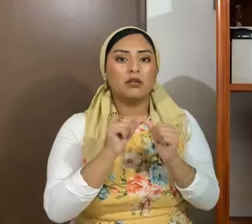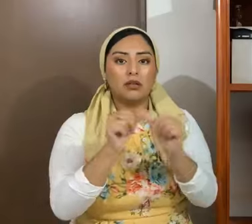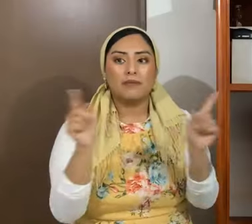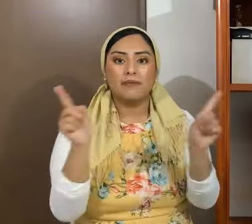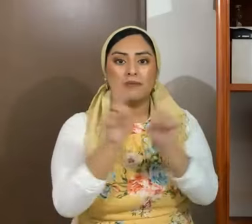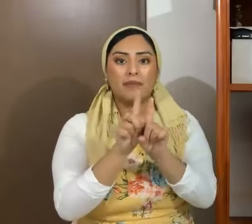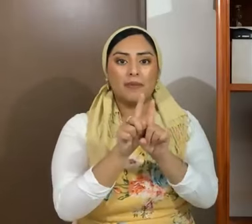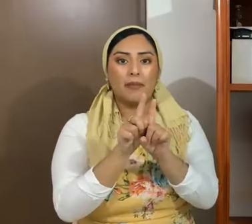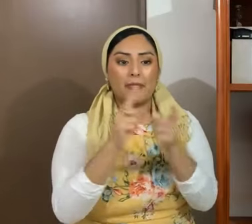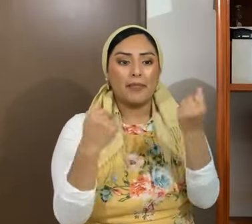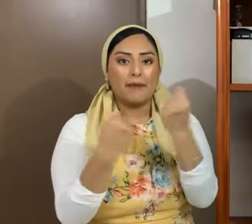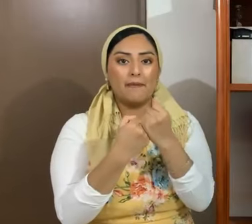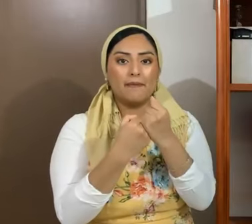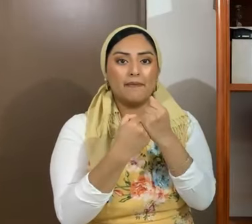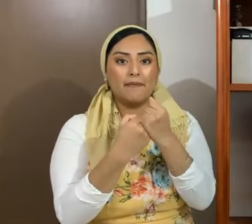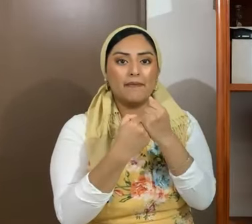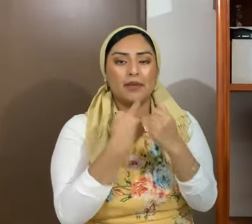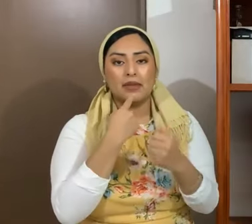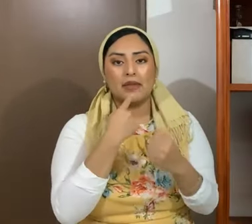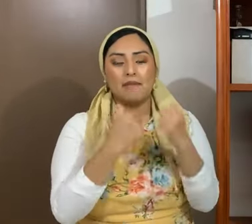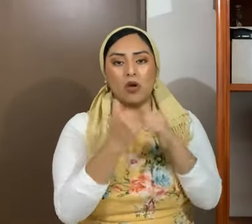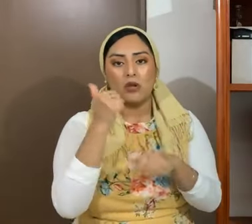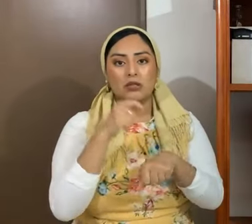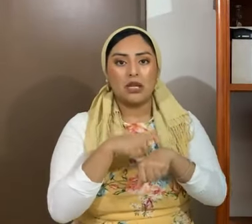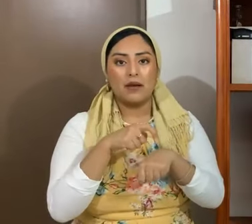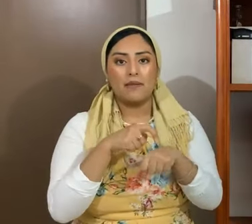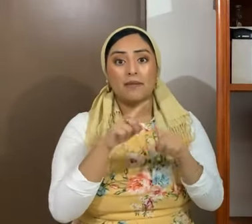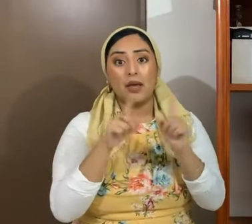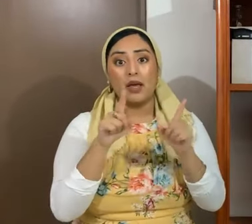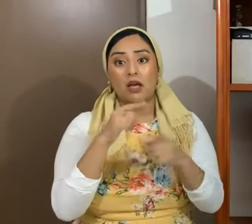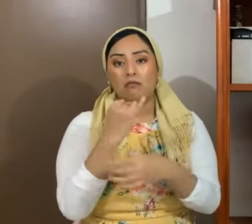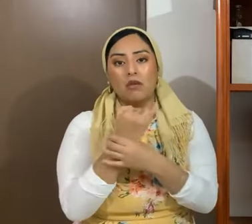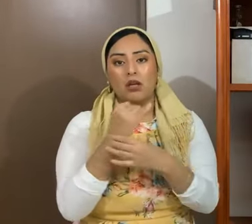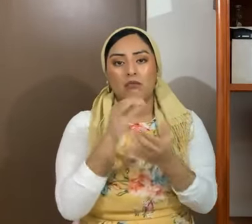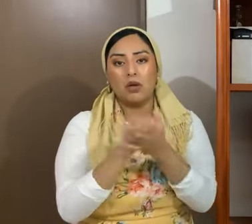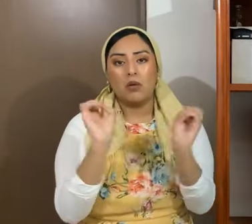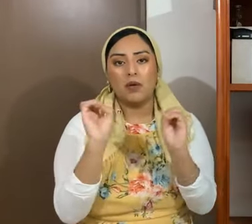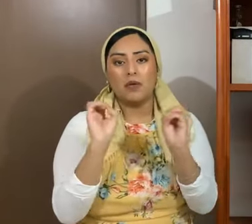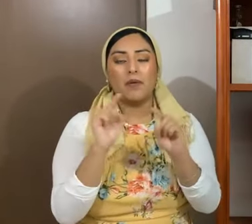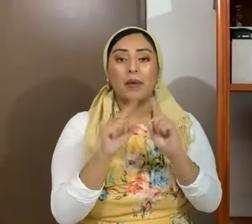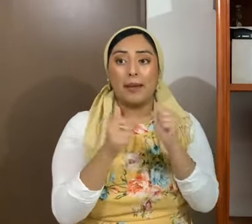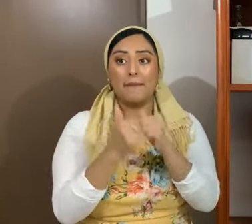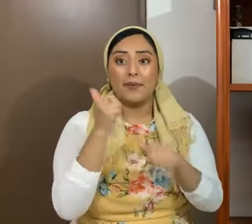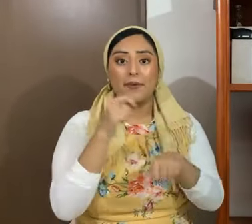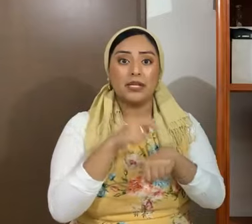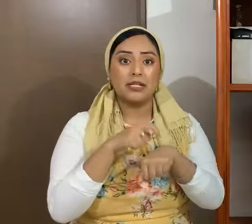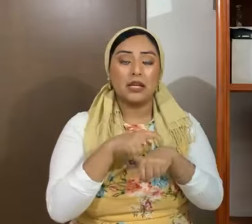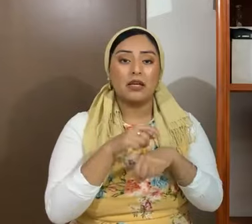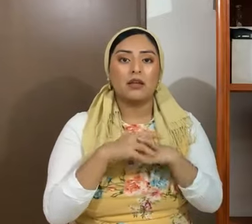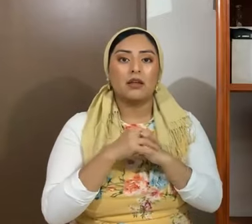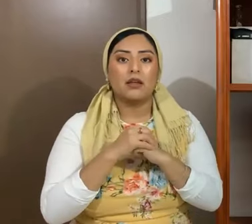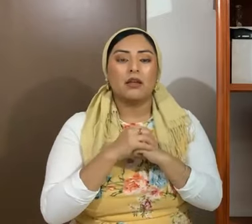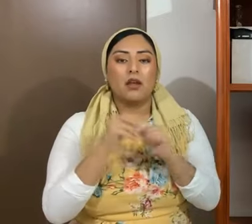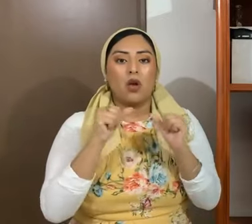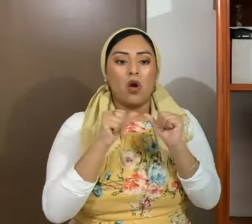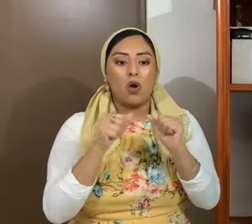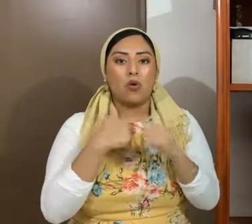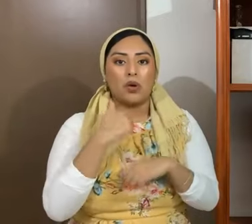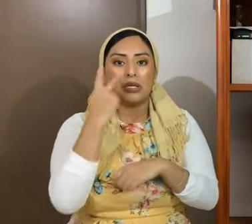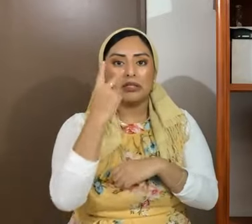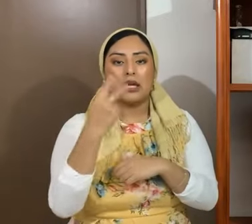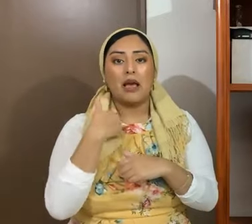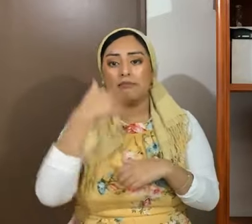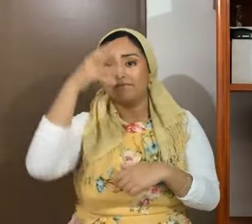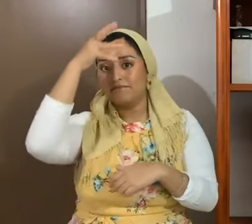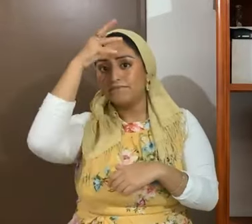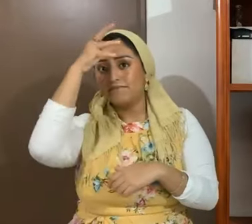él, apoyándolo. Digo generalmente porque en el caso de Jeremías él no se casó, pero generalmente, por ejemplo, siempre vemos que